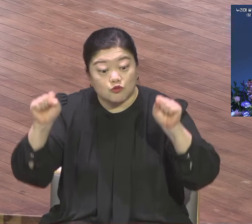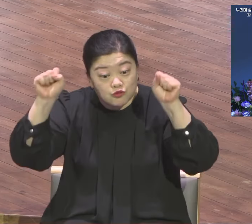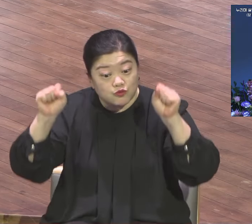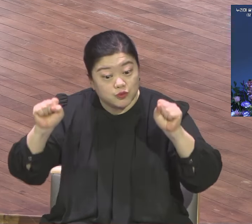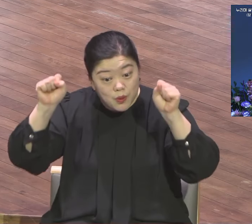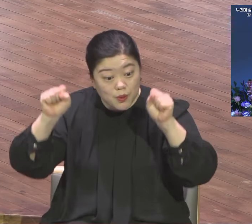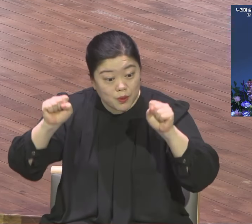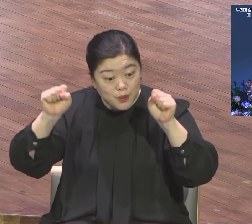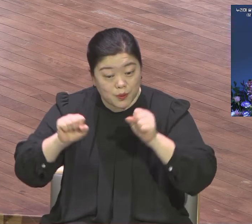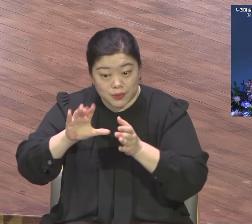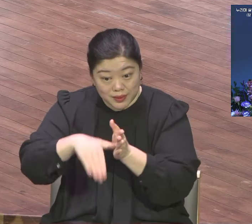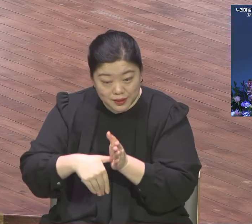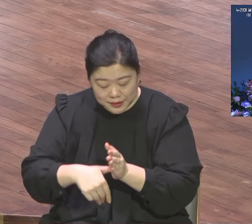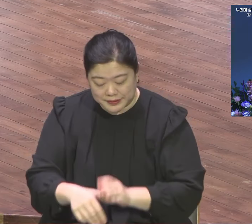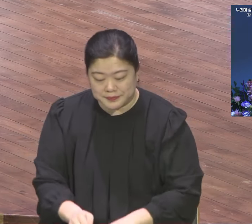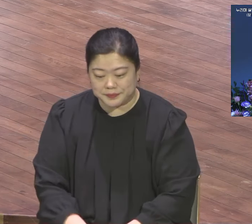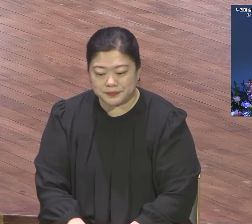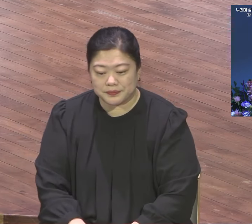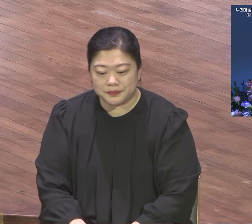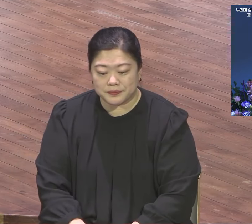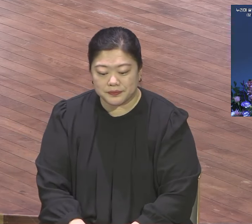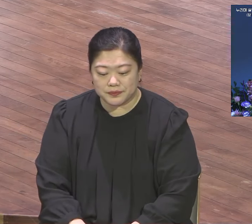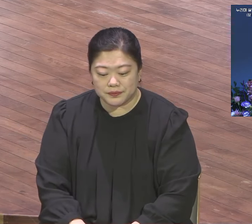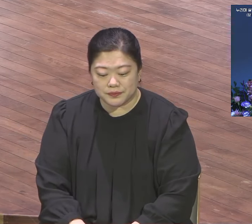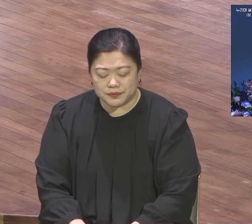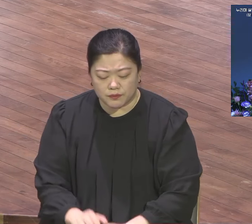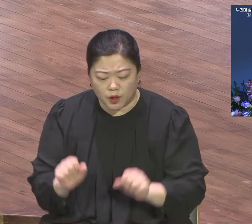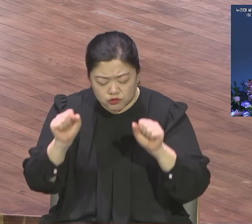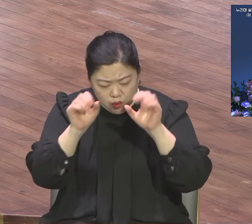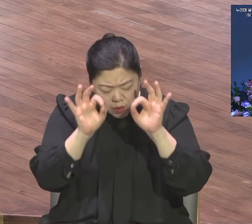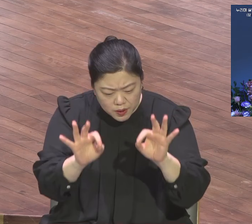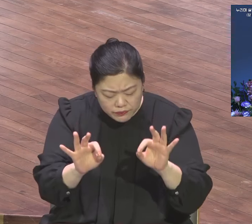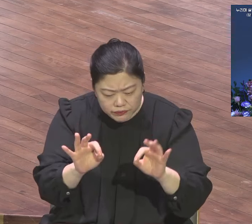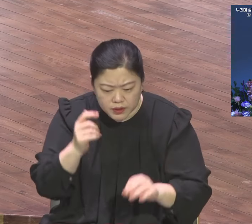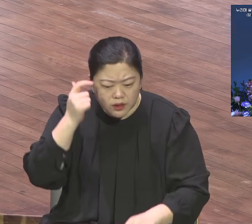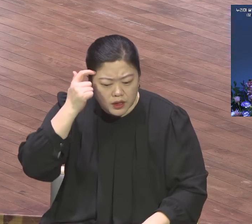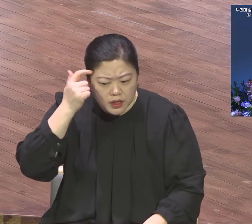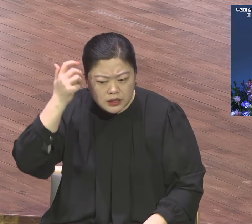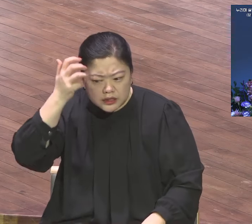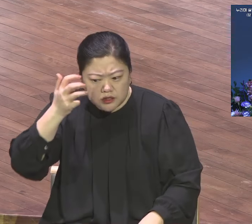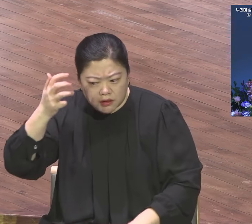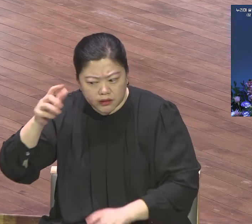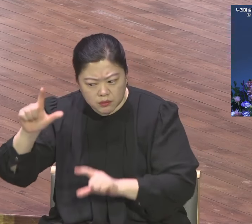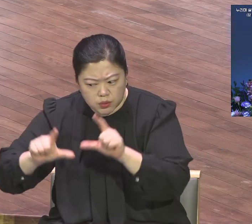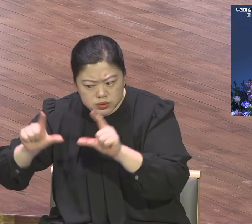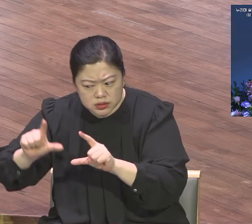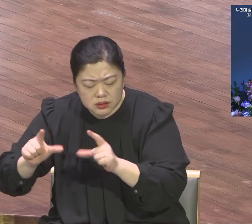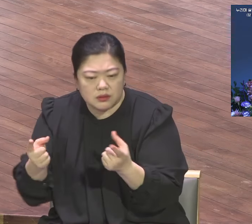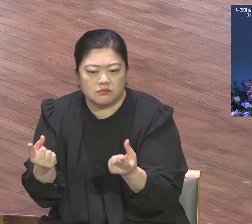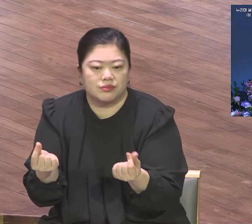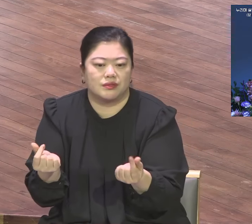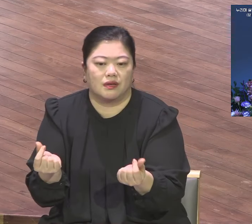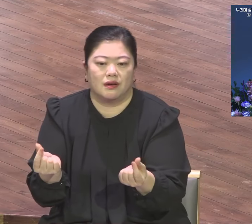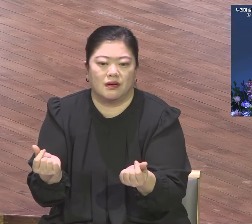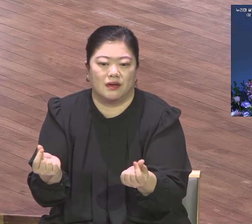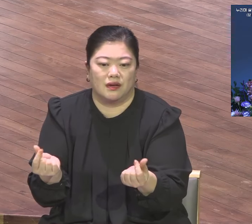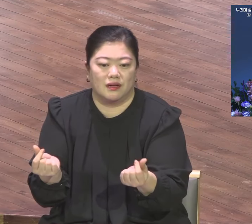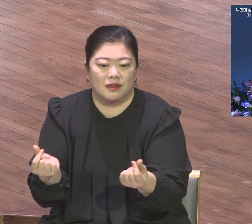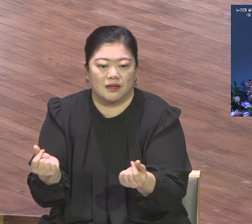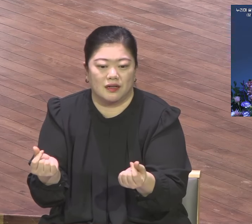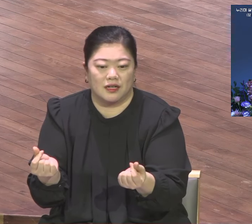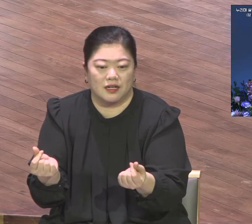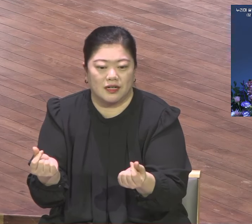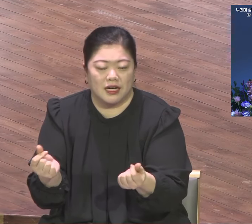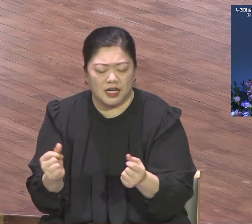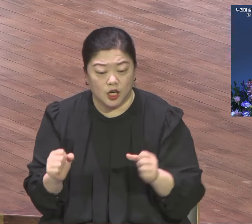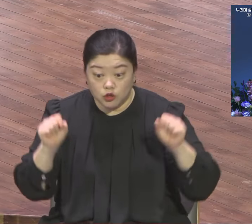특성이요 영적인 삶에도 적용이 돼요 영적인 삶에 운동에서 힘을